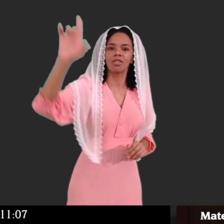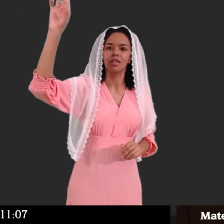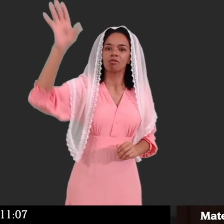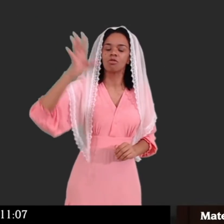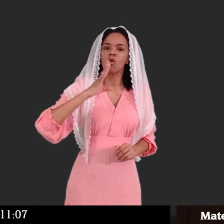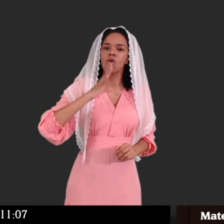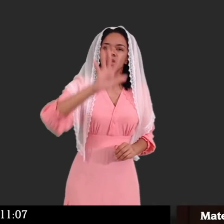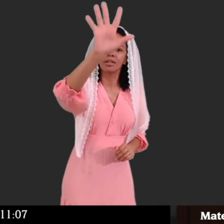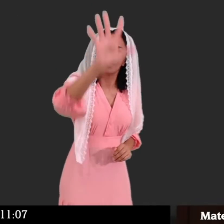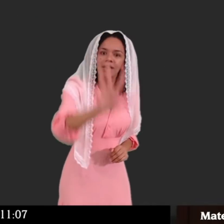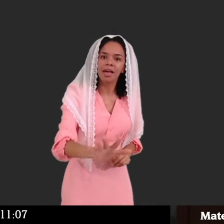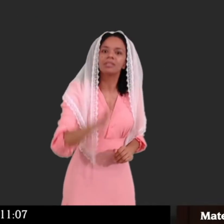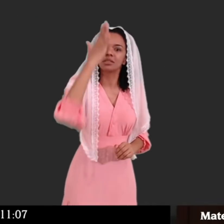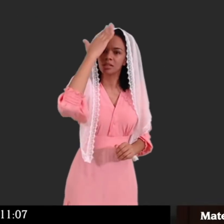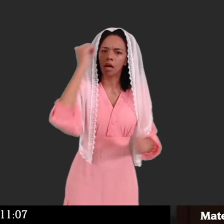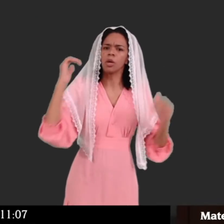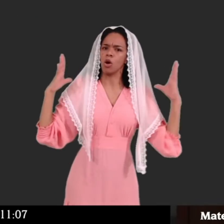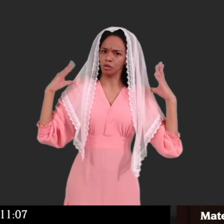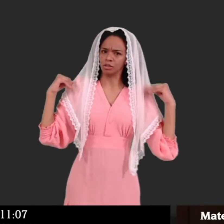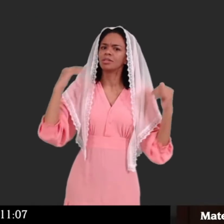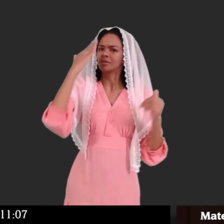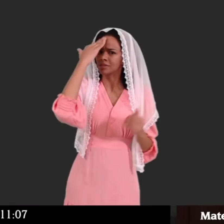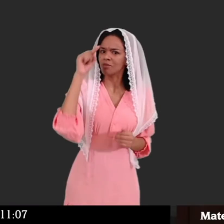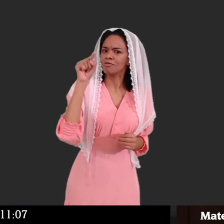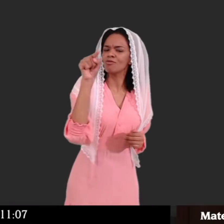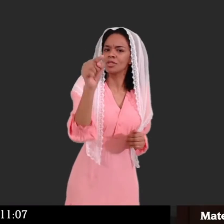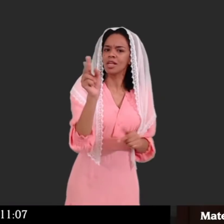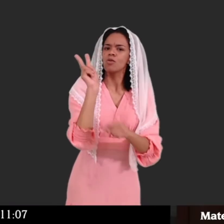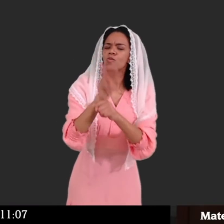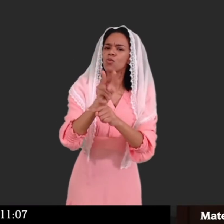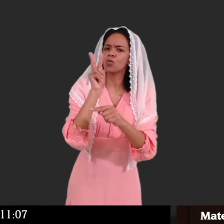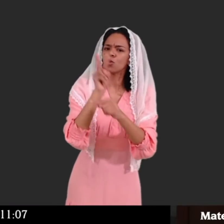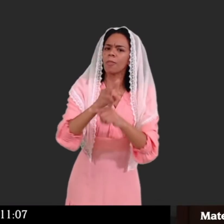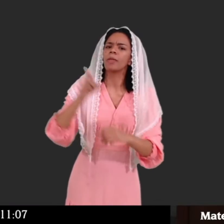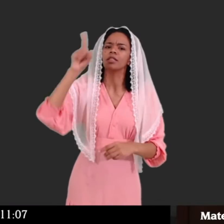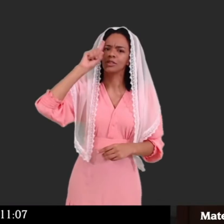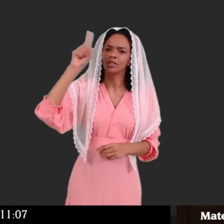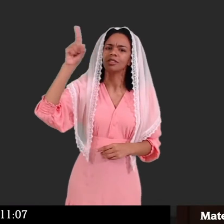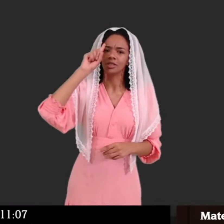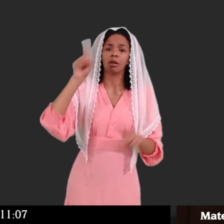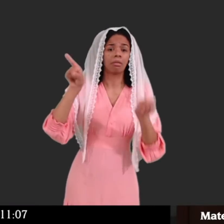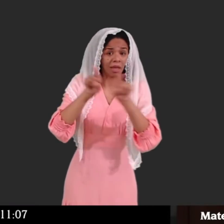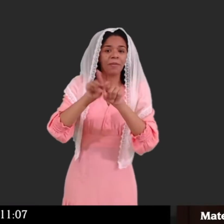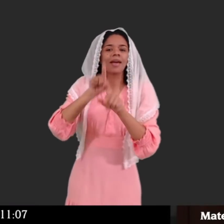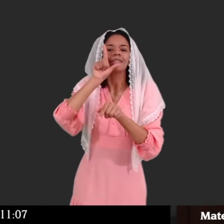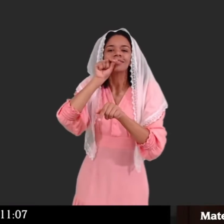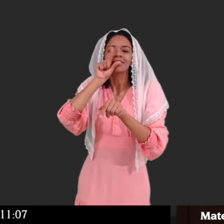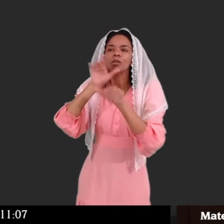sabe quem você é, os anjos sabem quem você é. Se Ele cuida de você no dia a dia, Ele cuida até dos passarinhos,